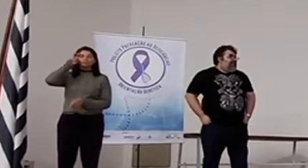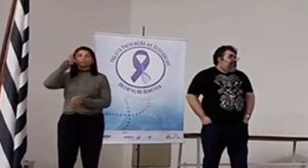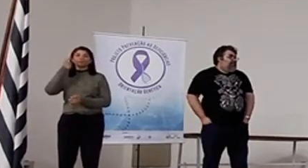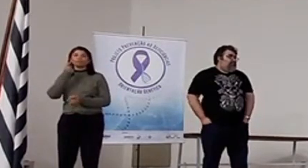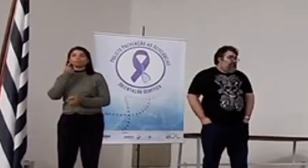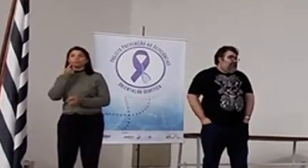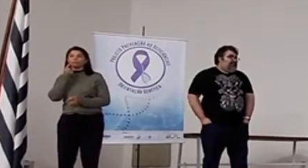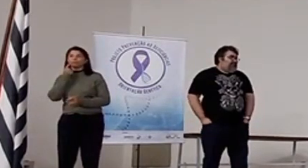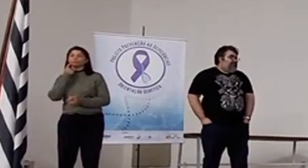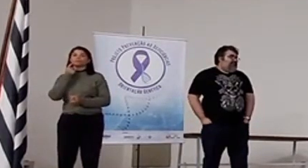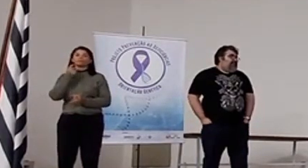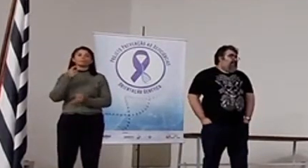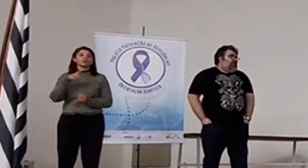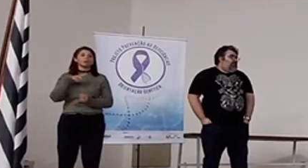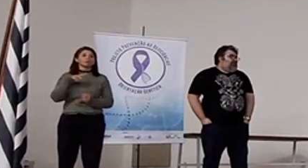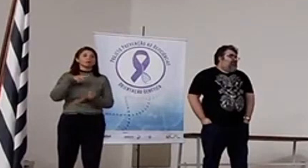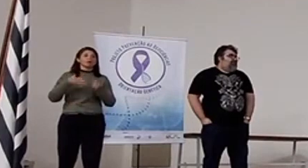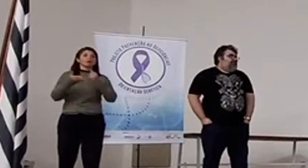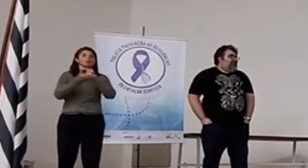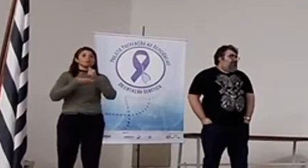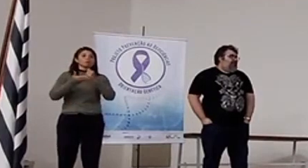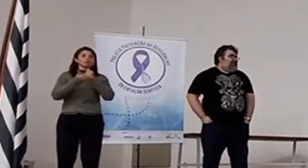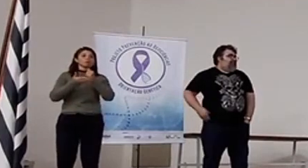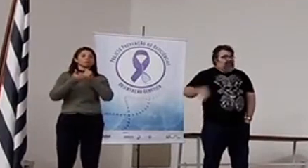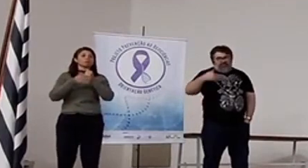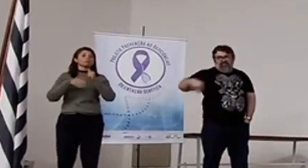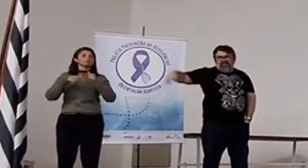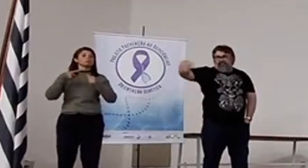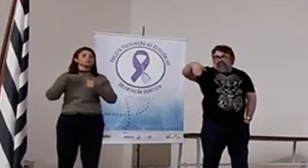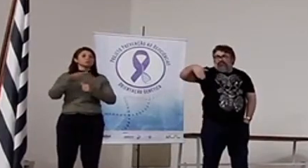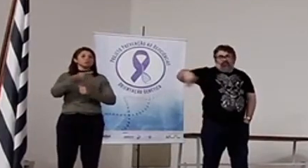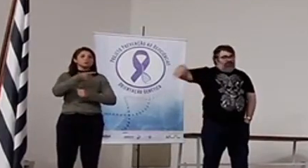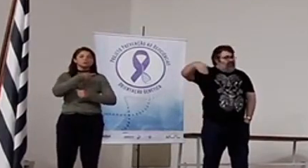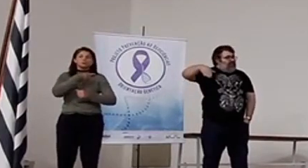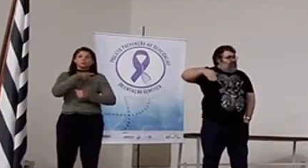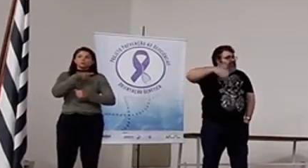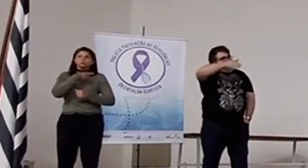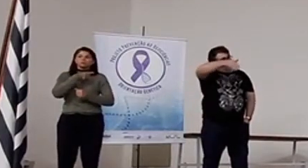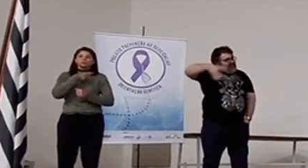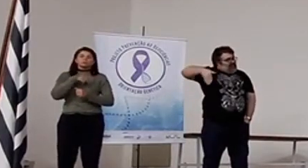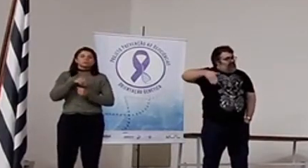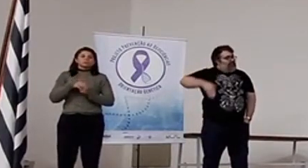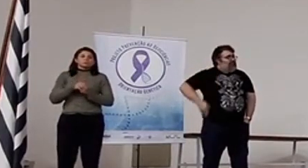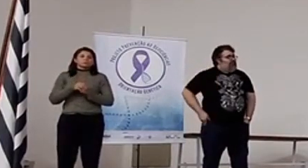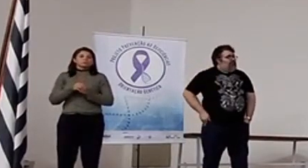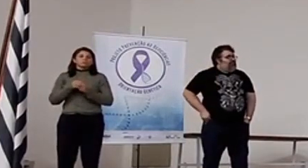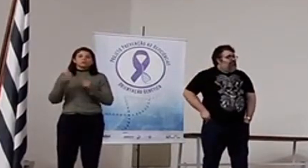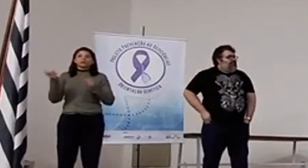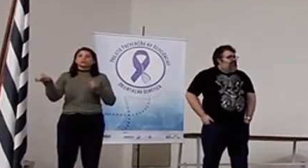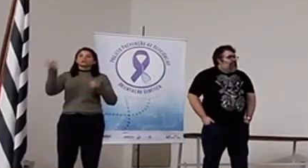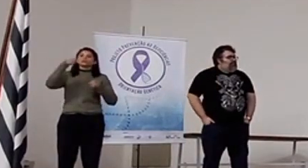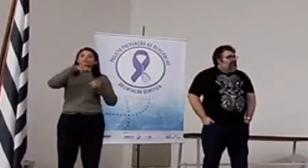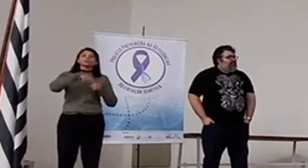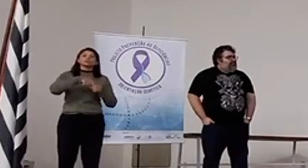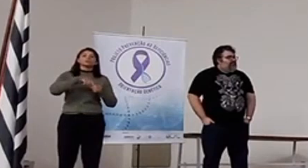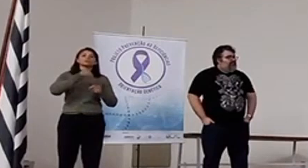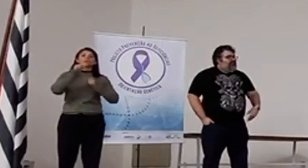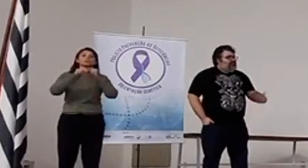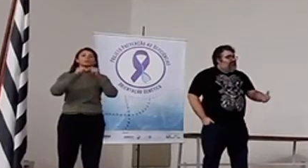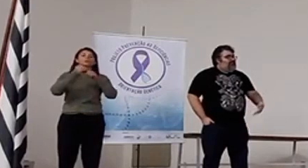gente teve esses problemas também, assim. Algumas pessoas que chegaram por fora, e não porque não